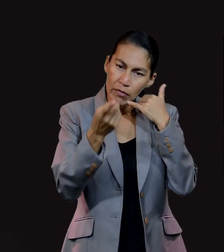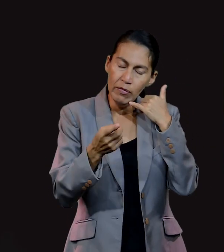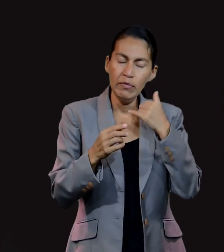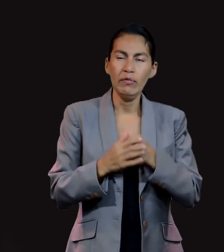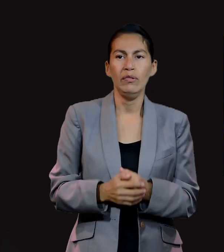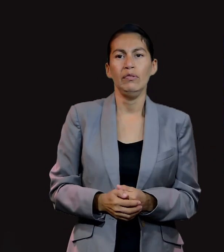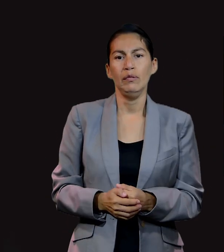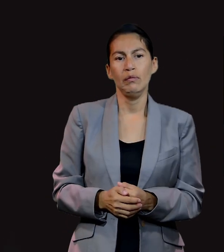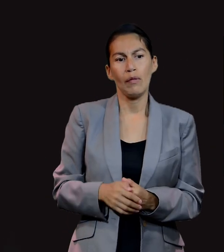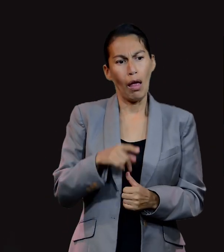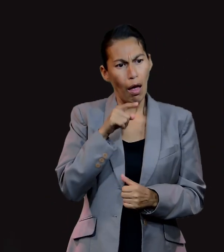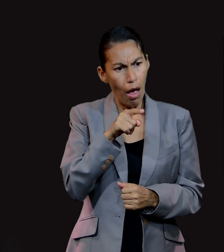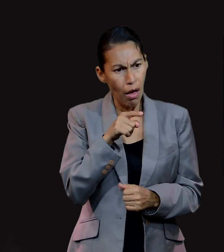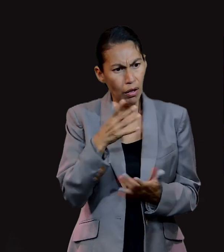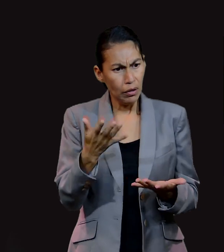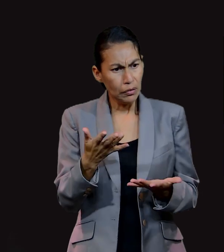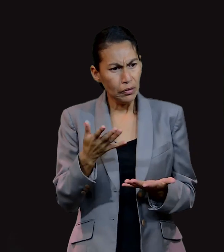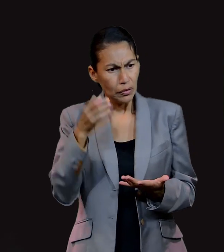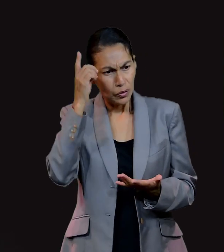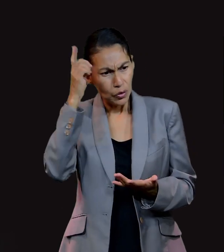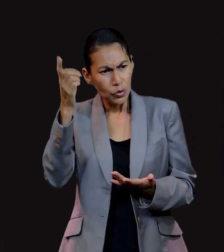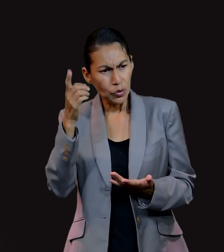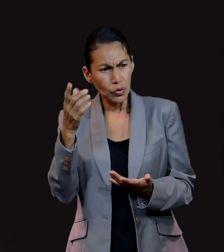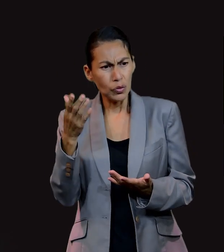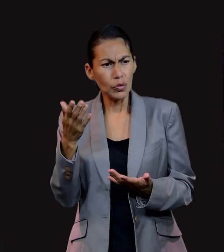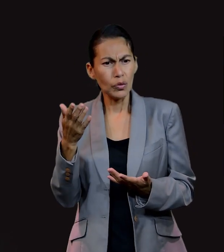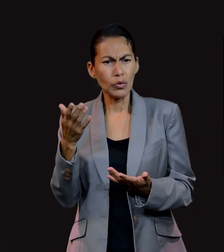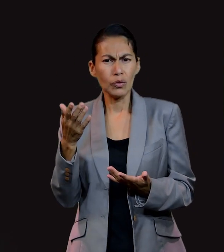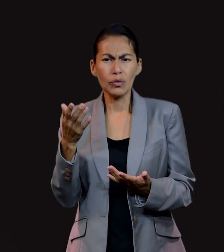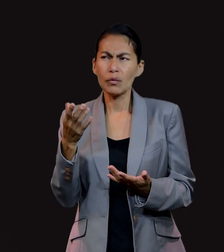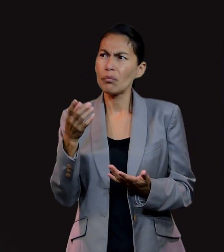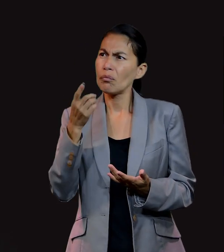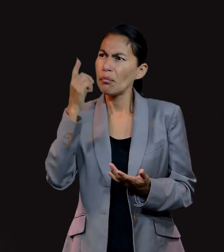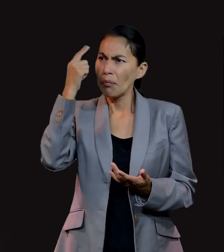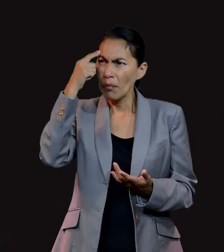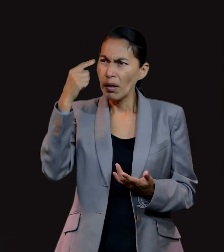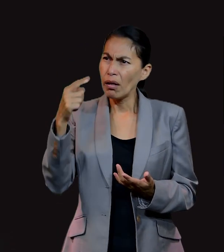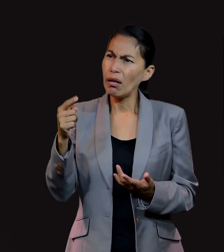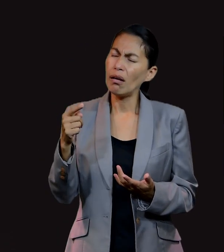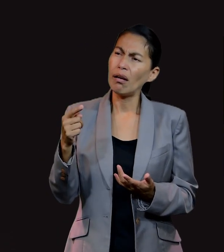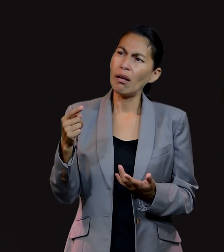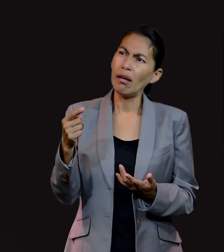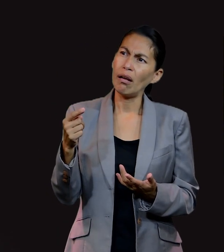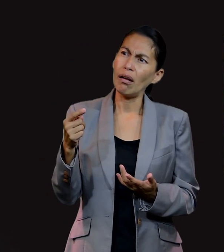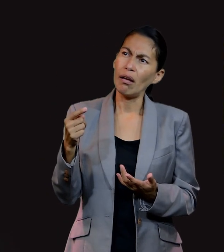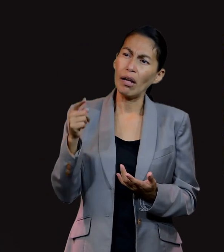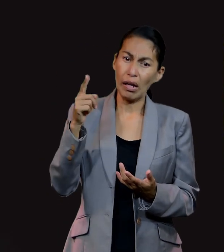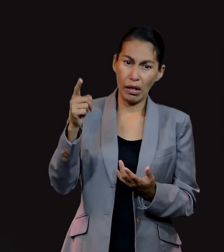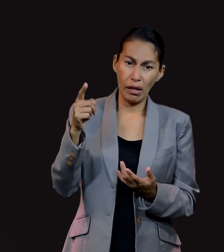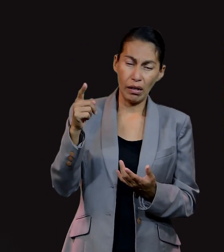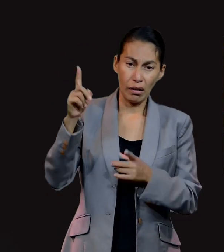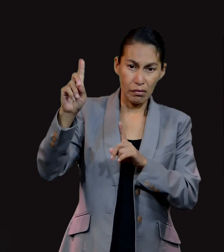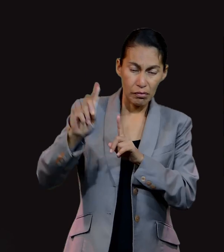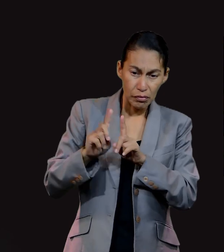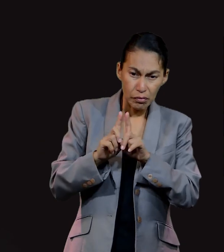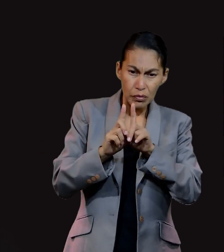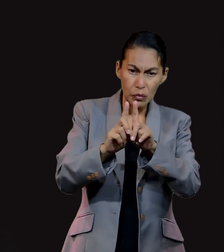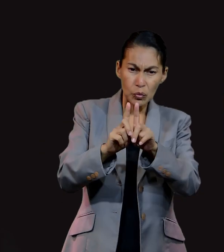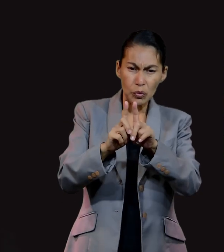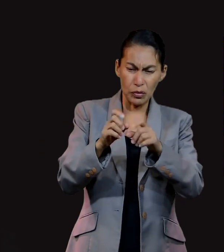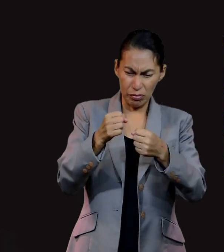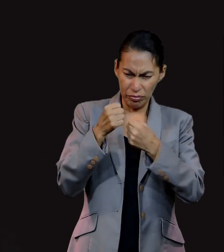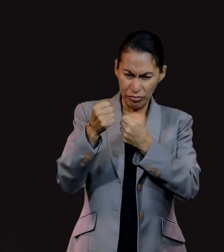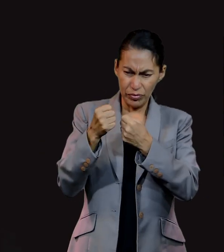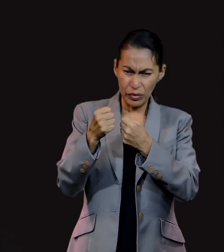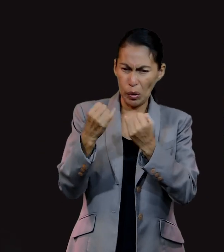entonces usted le puso le puso condiciones a Dios o al menos señales para que usted estuviera